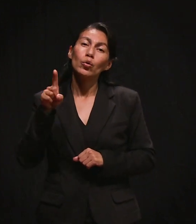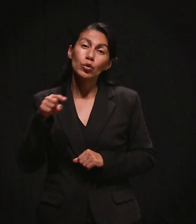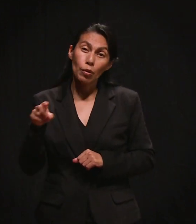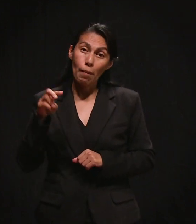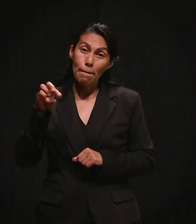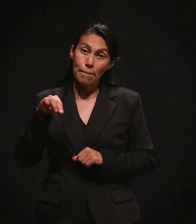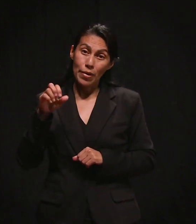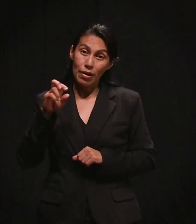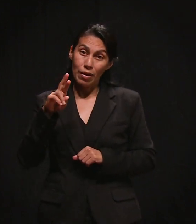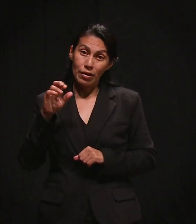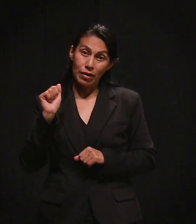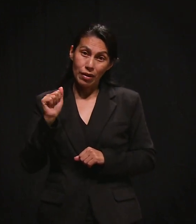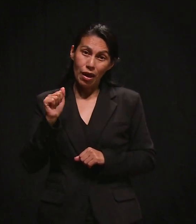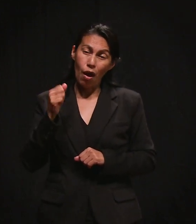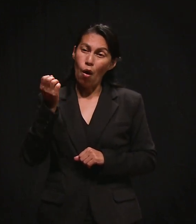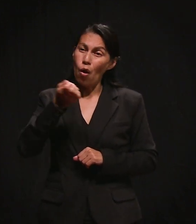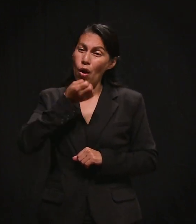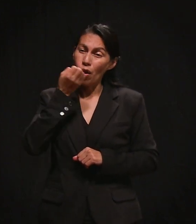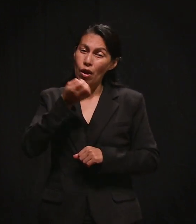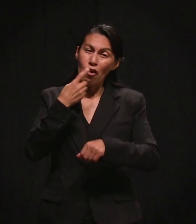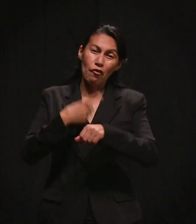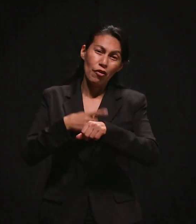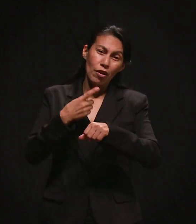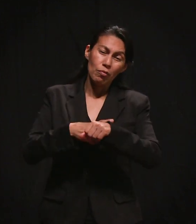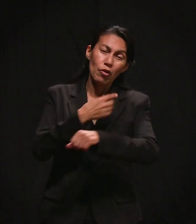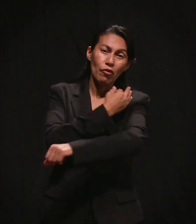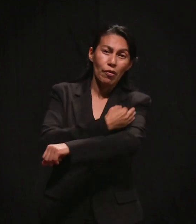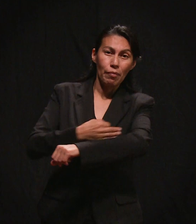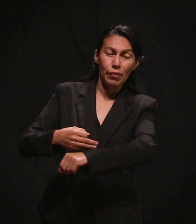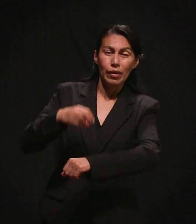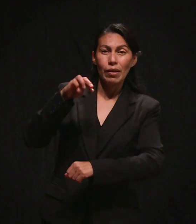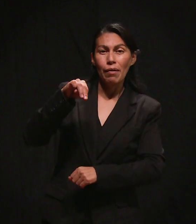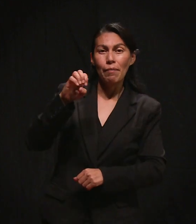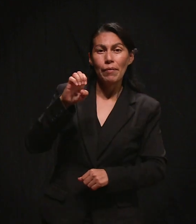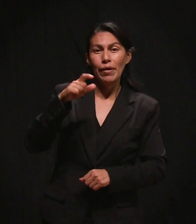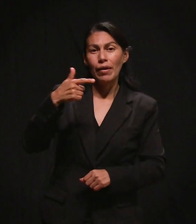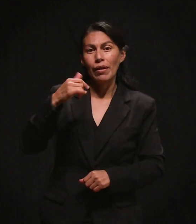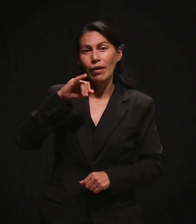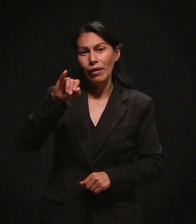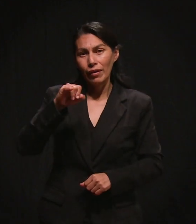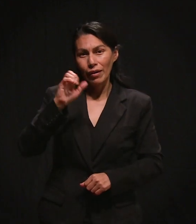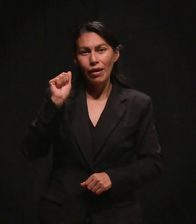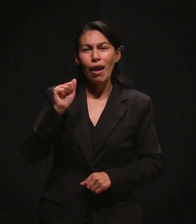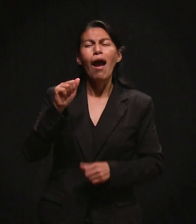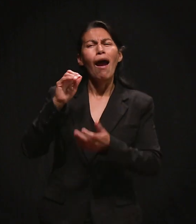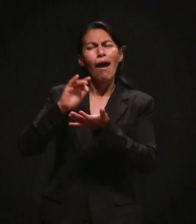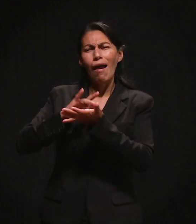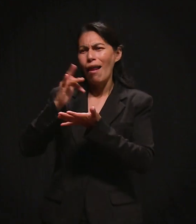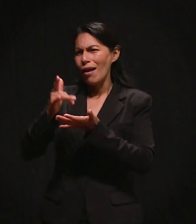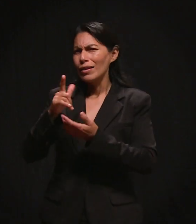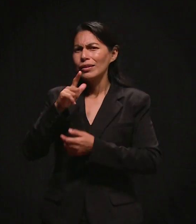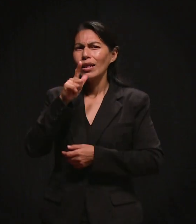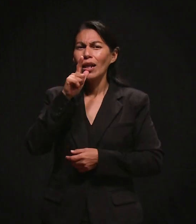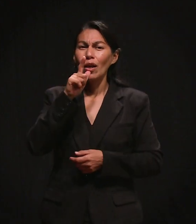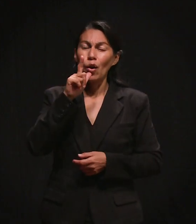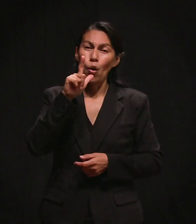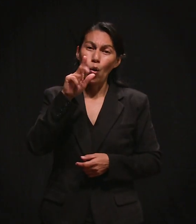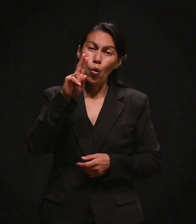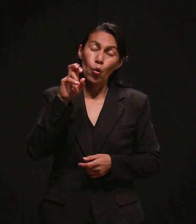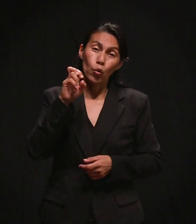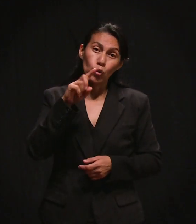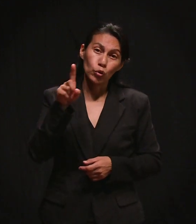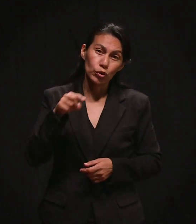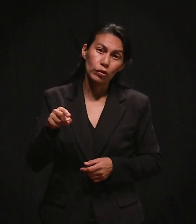oraciones por los enfermos y por la familia Mejía. Bendiciones. Gracias, Luz, estaremos unidos. Mari